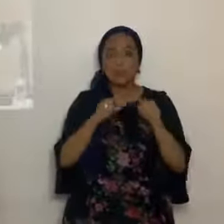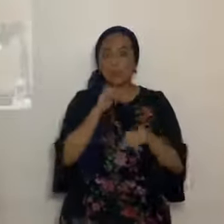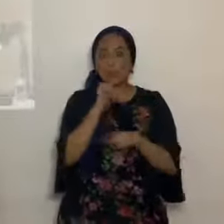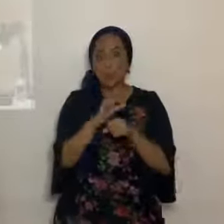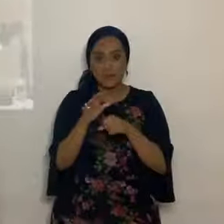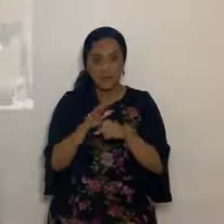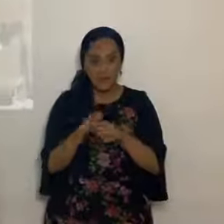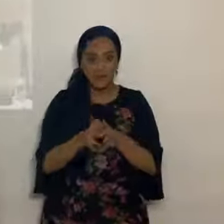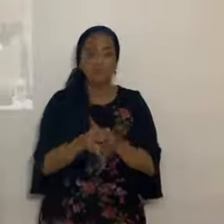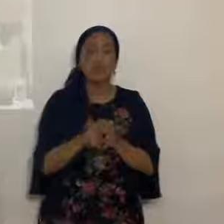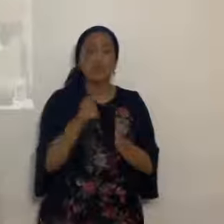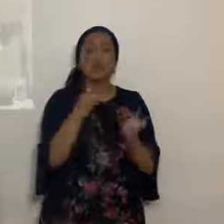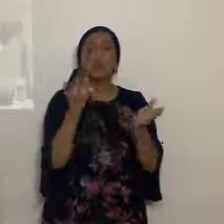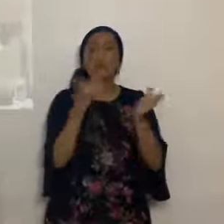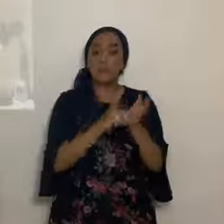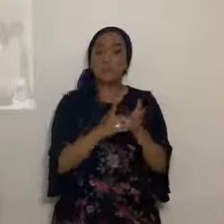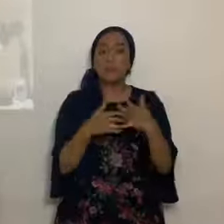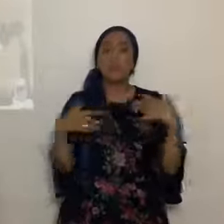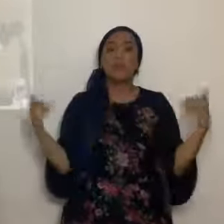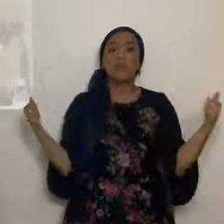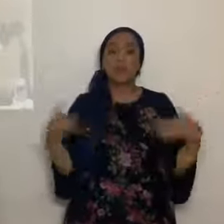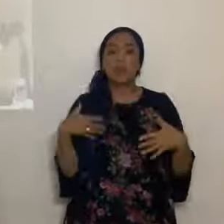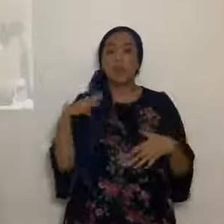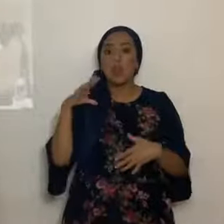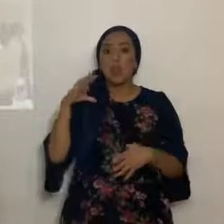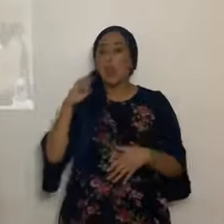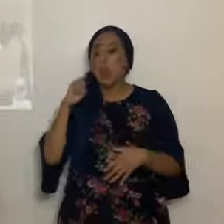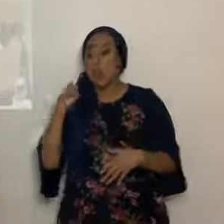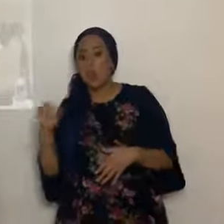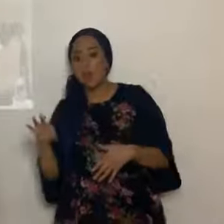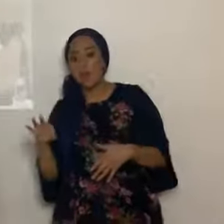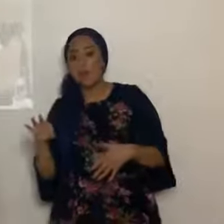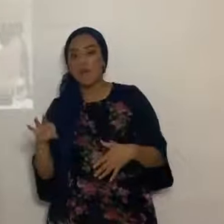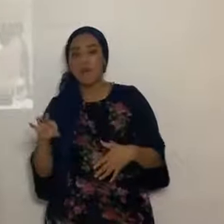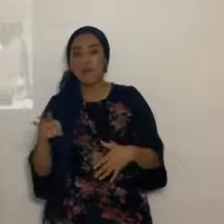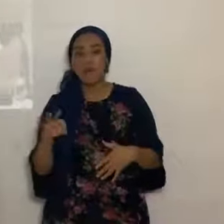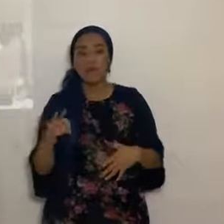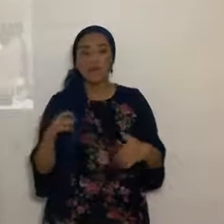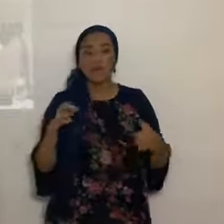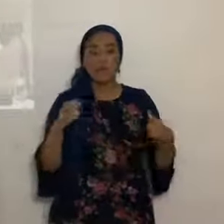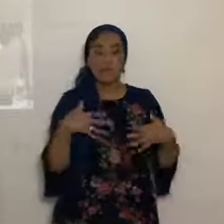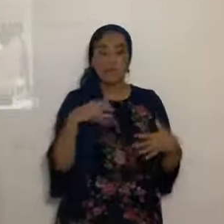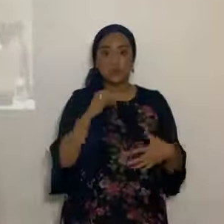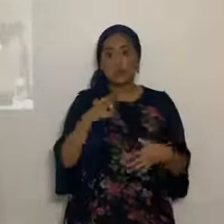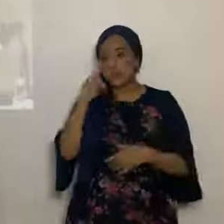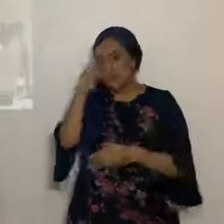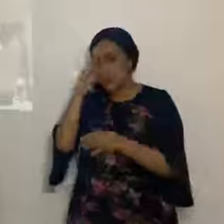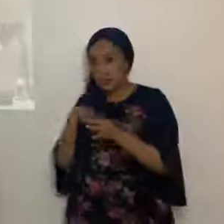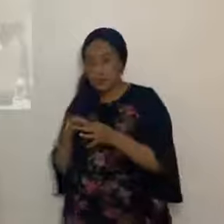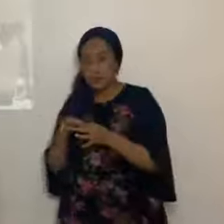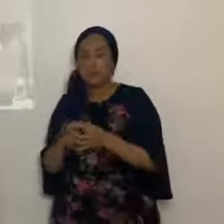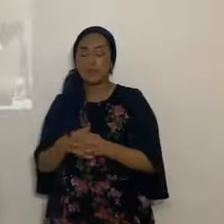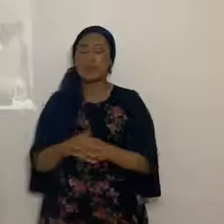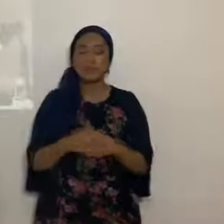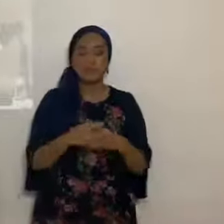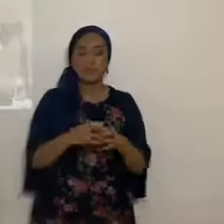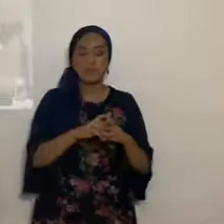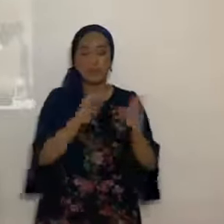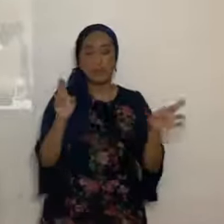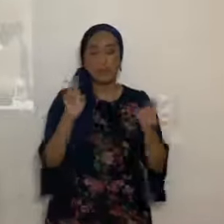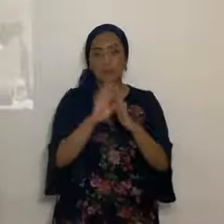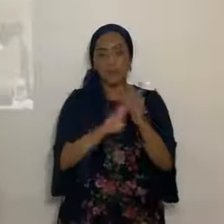suficiente. Repito, el miedo apaga la fe apaga el miedo. Y ya tienes esos dos versos, Hebreos 11:1 y